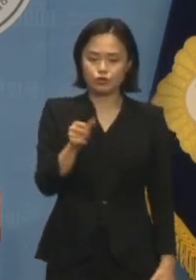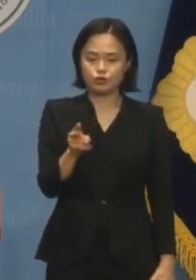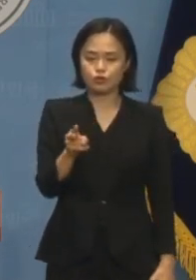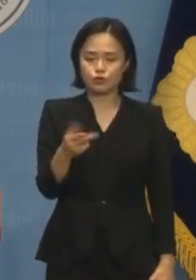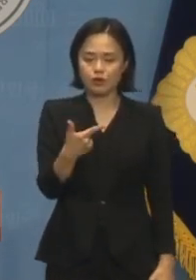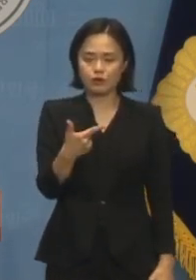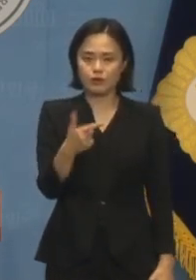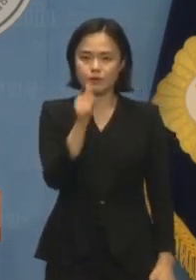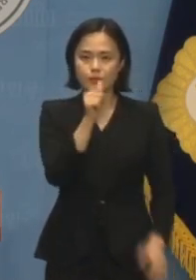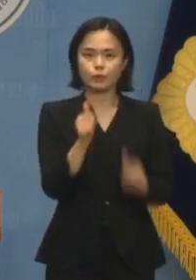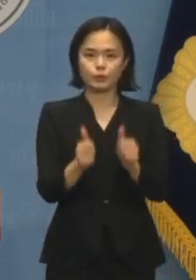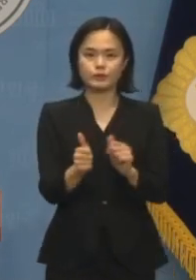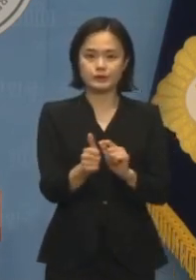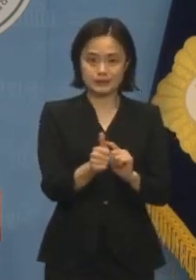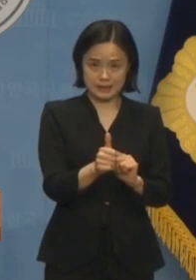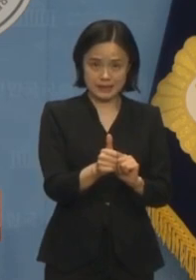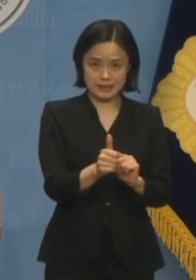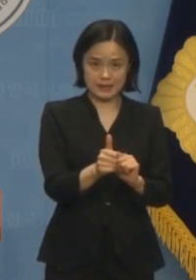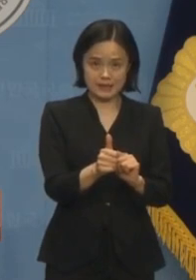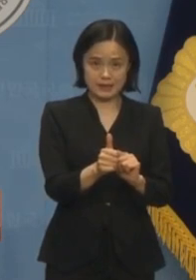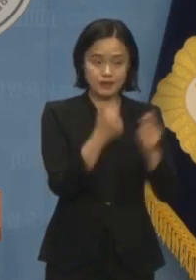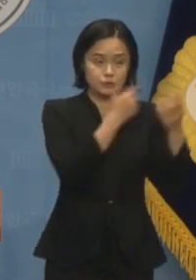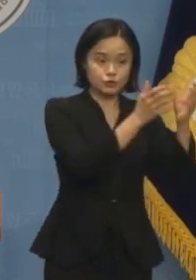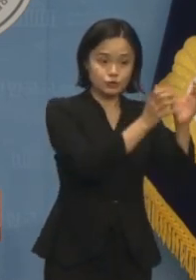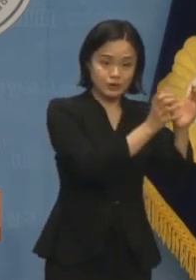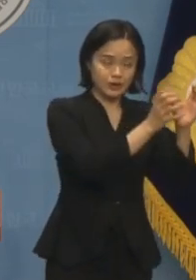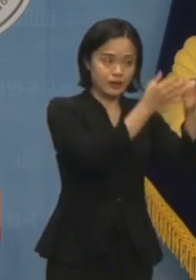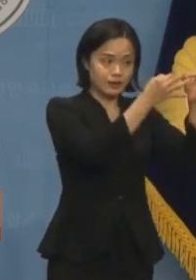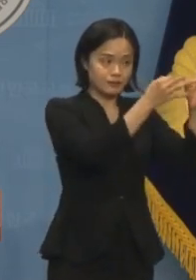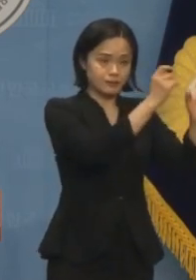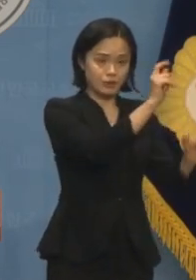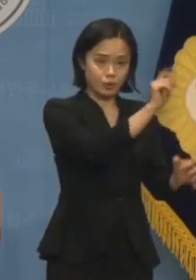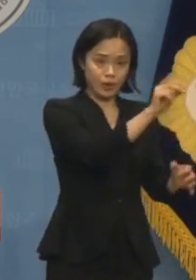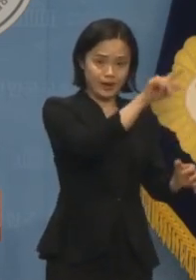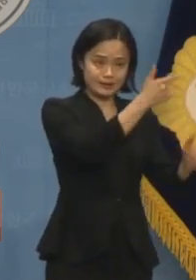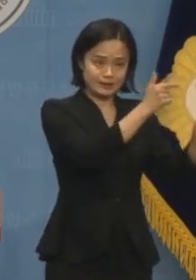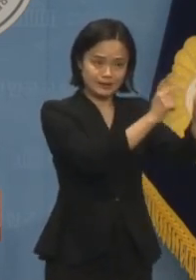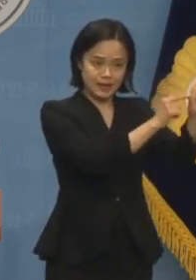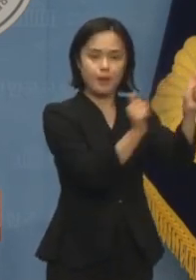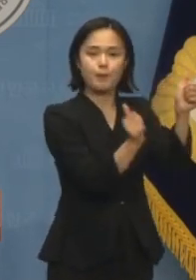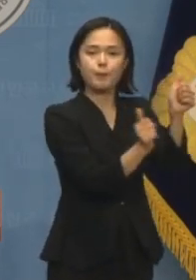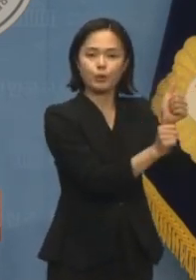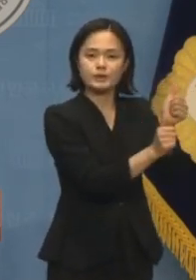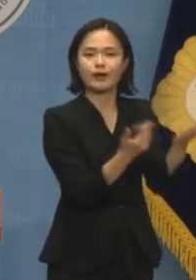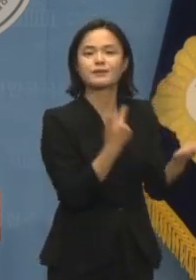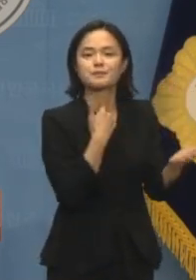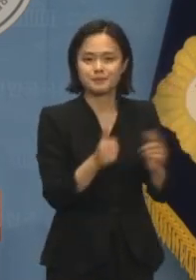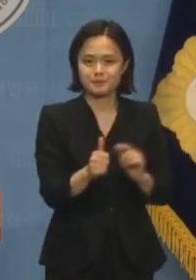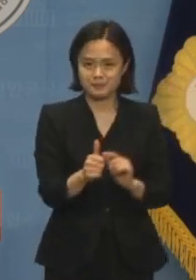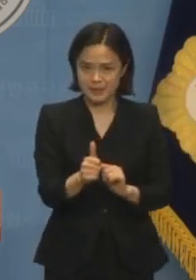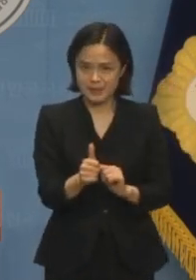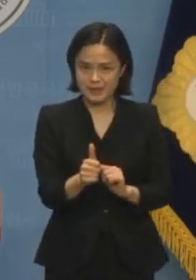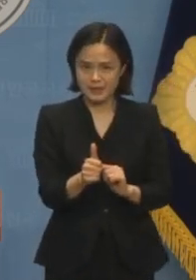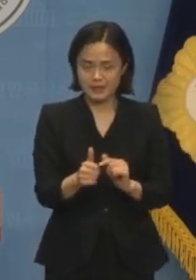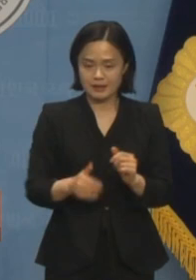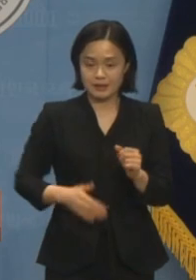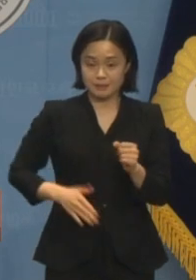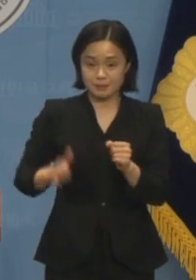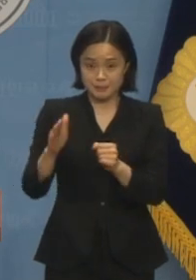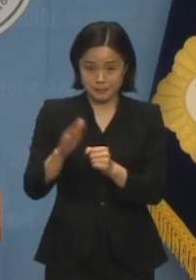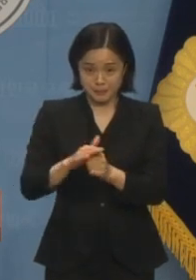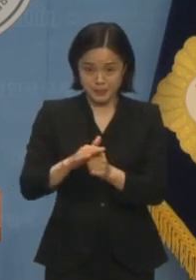민주당 김광진 전 의원의 보좌관 출신으로 박정훈 전 해병대 수사단장의